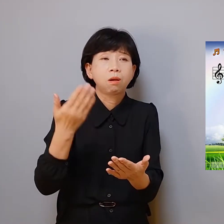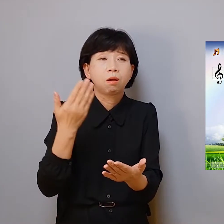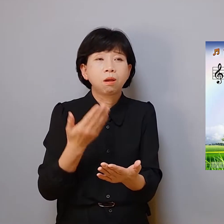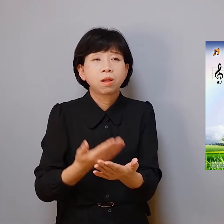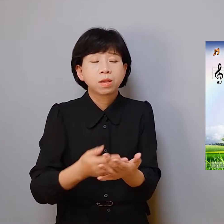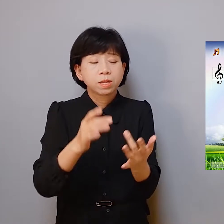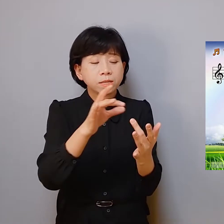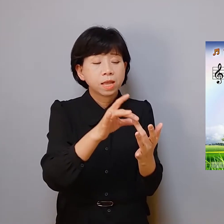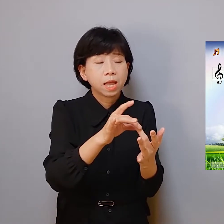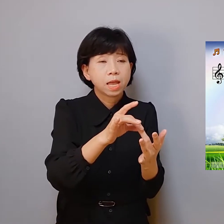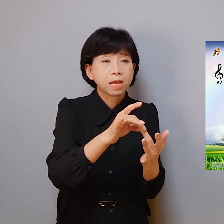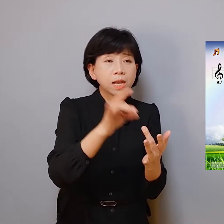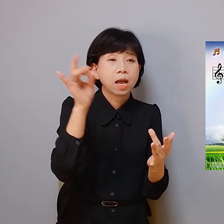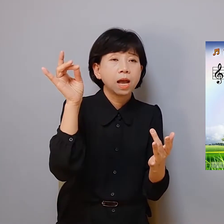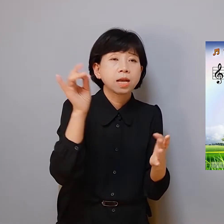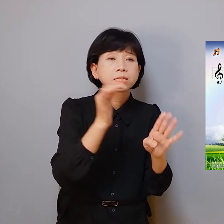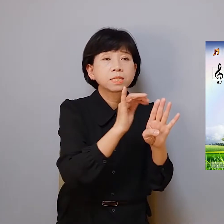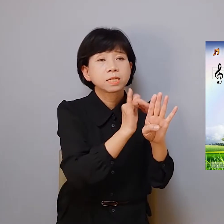들으소서.